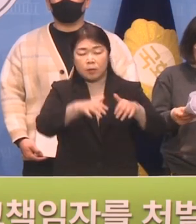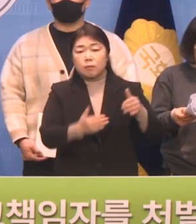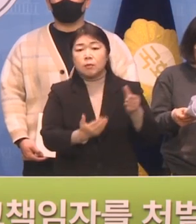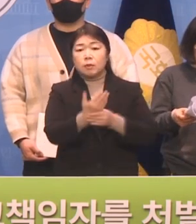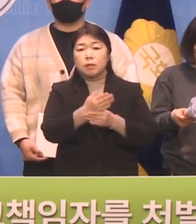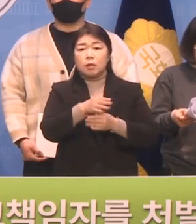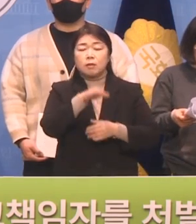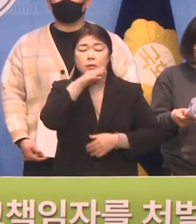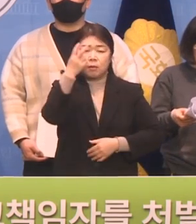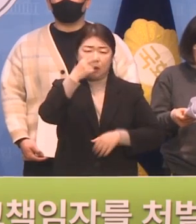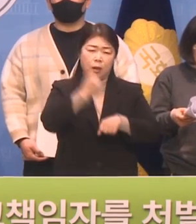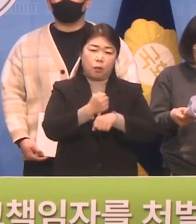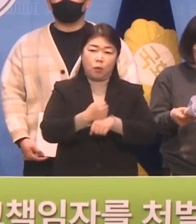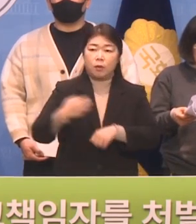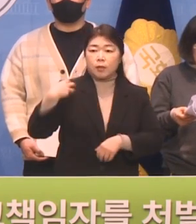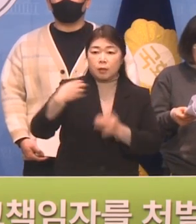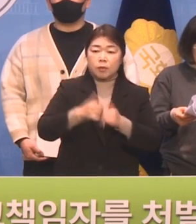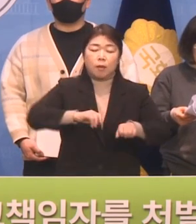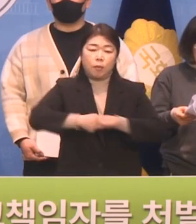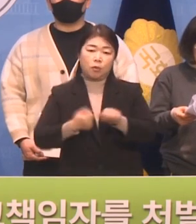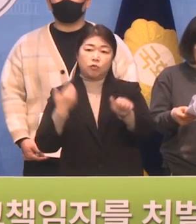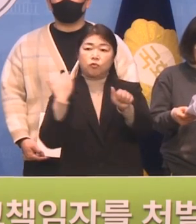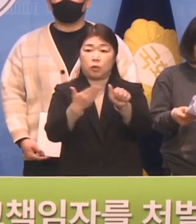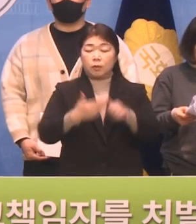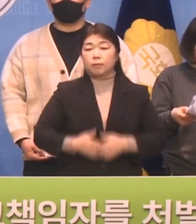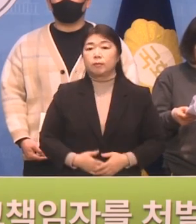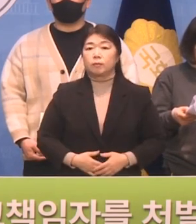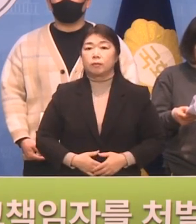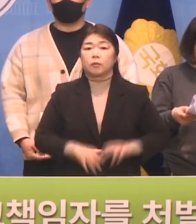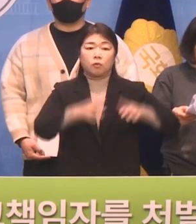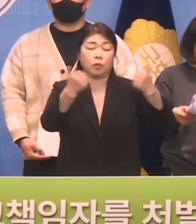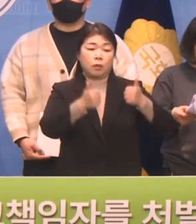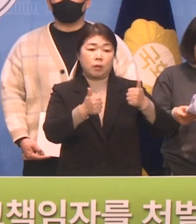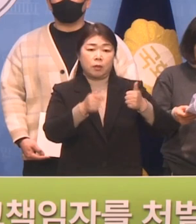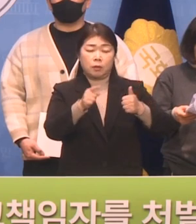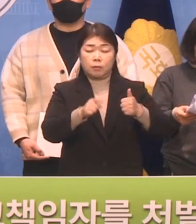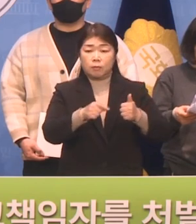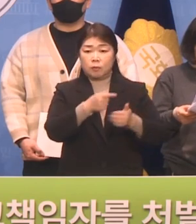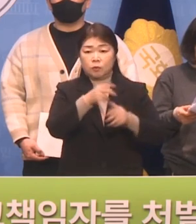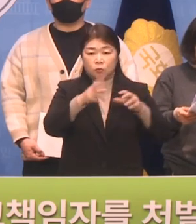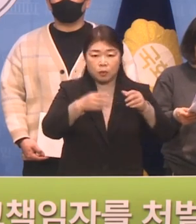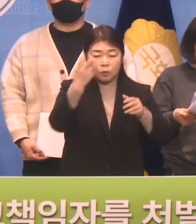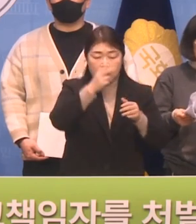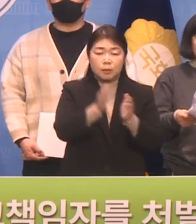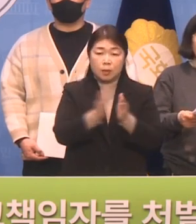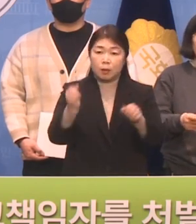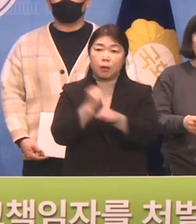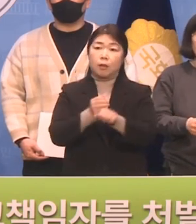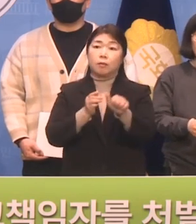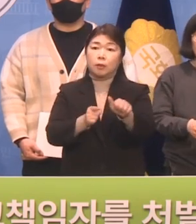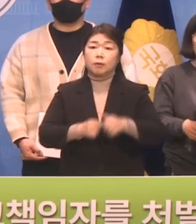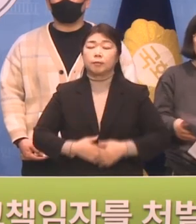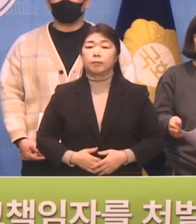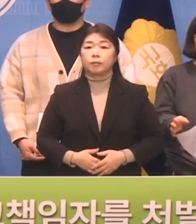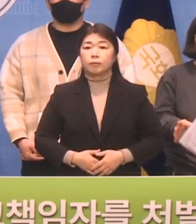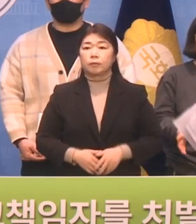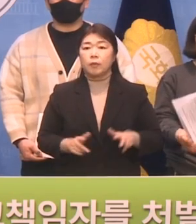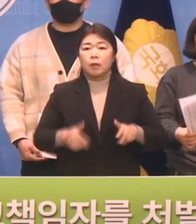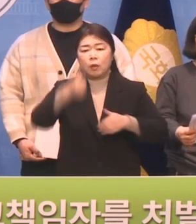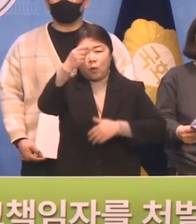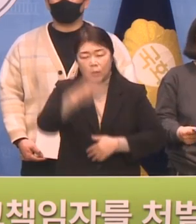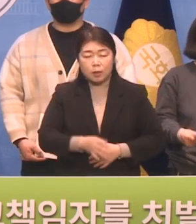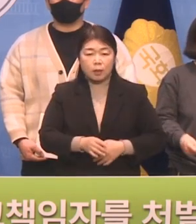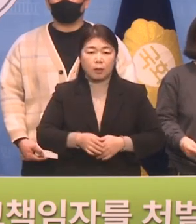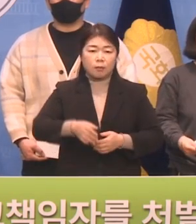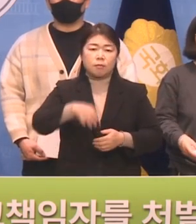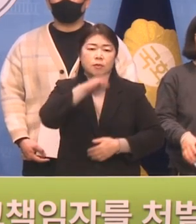규명하고 최고 책임자를 처벌하라. 국회는 오송 지하차도 참사 국정조사 실시하라. 저희는 지금 여러 차례